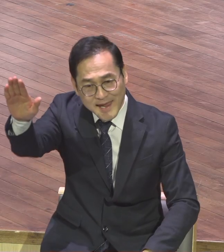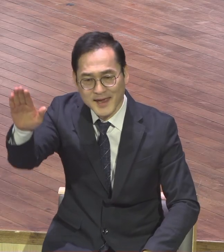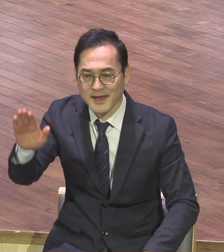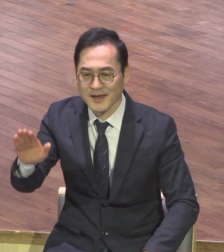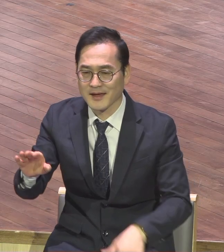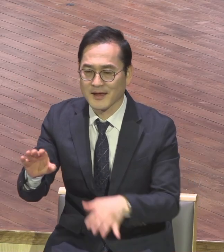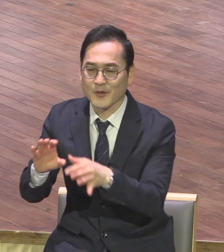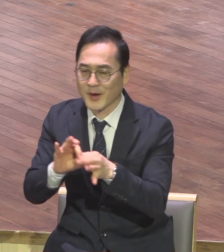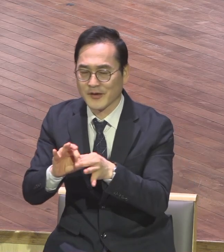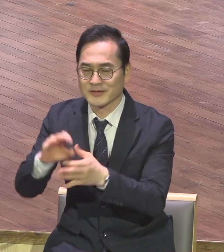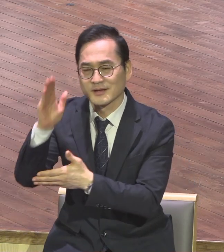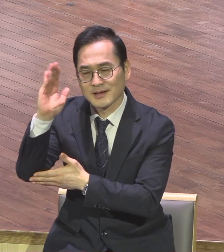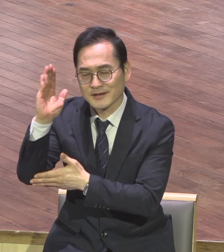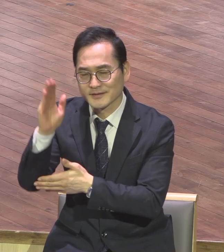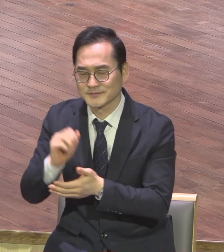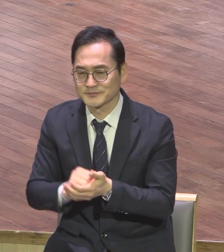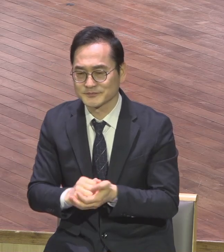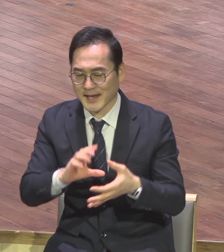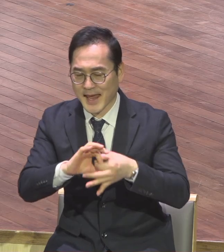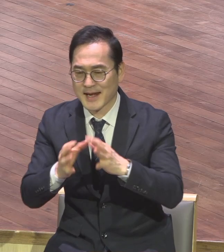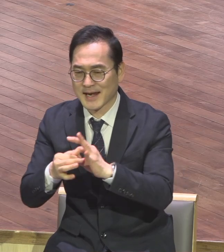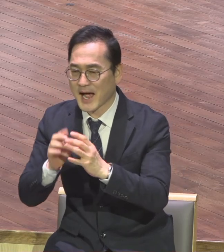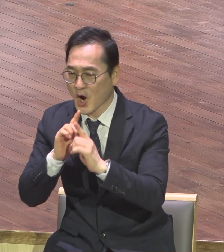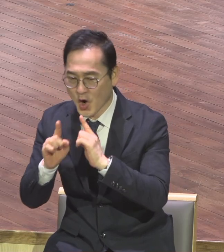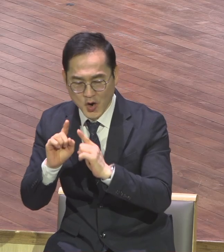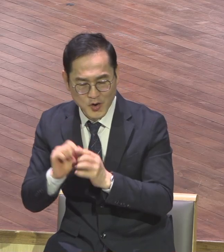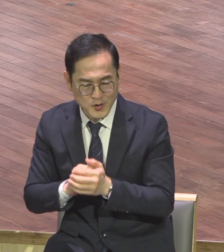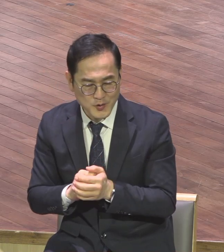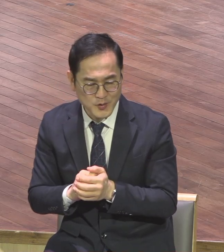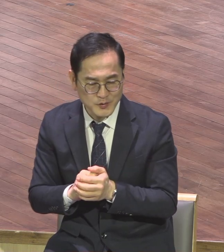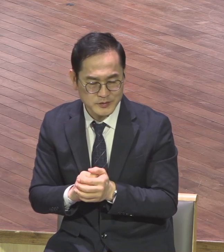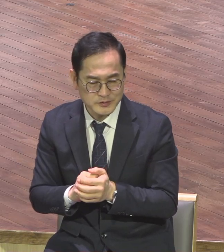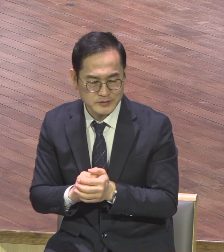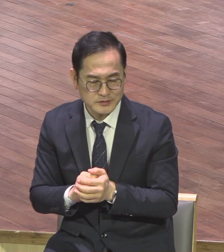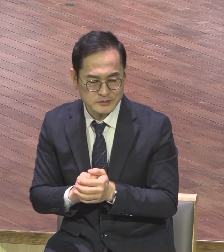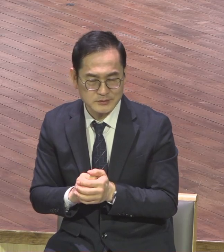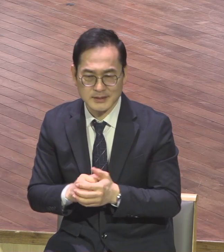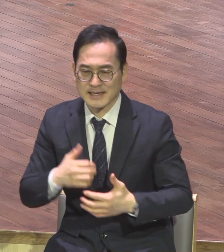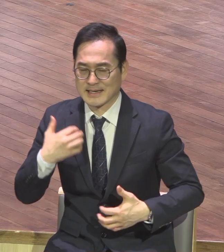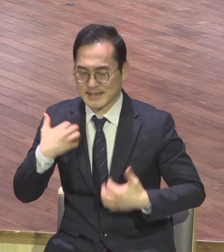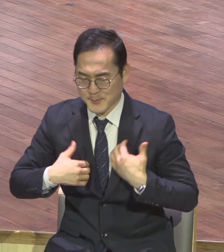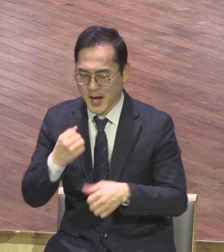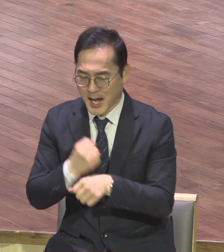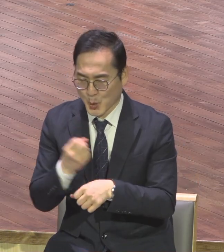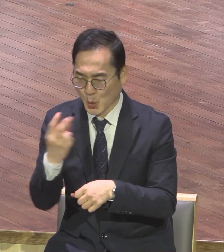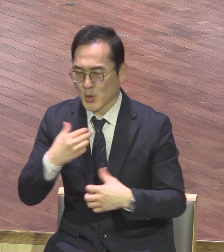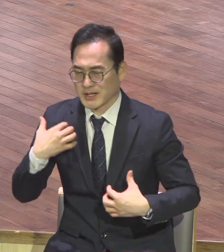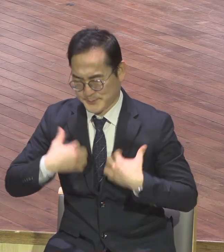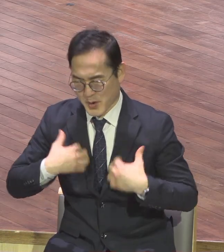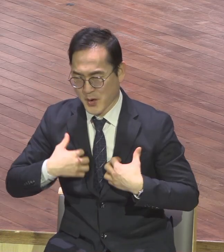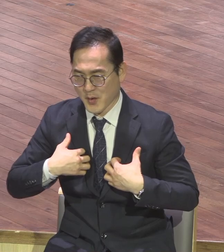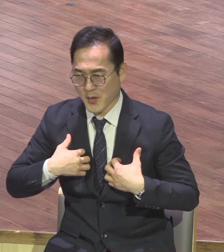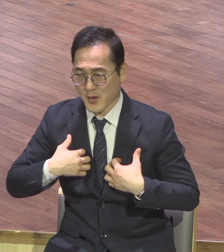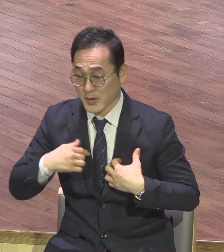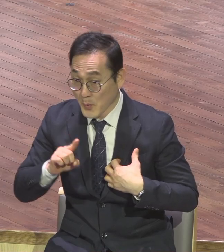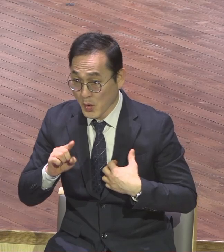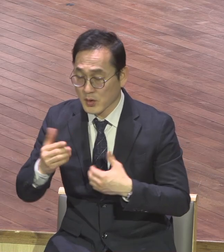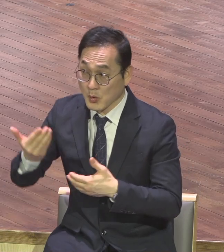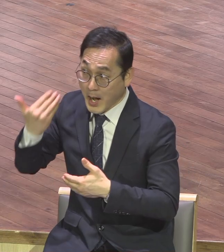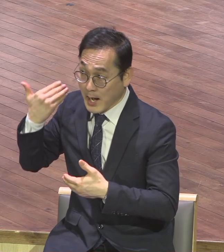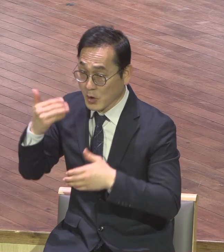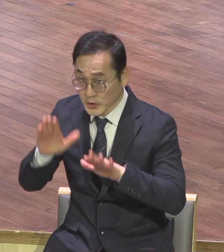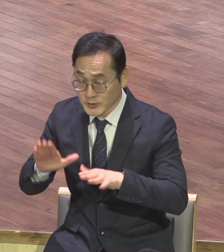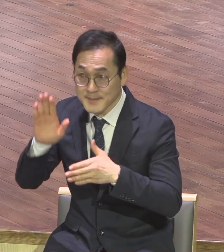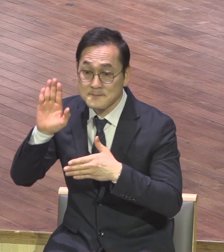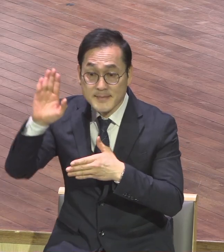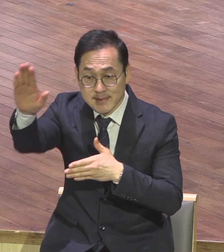연결되어 있습니다. 헬라에서 이렇게 사용되는 것은 확고한 의지를 말하죠. 기뻐하고 또 기뻐한다. 과거, 현재, 미래 기뻐하고